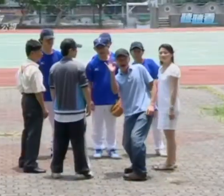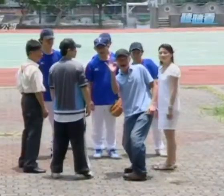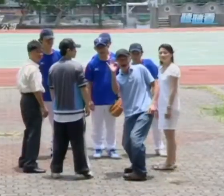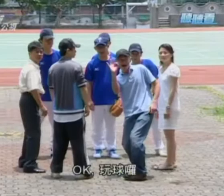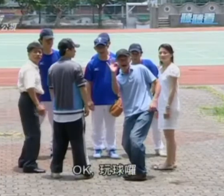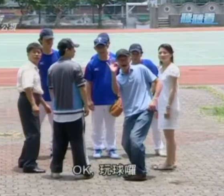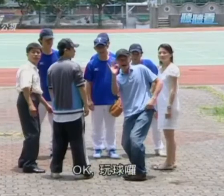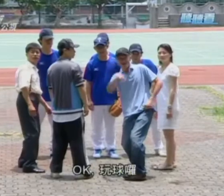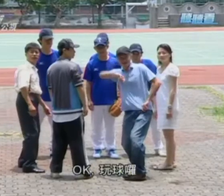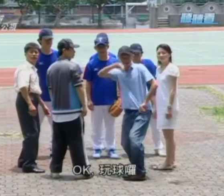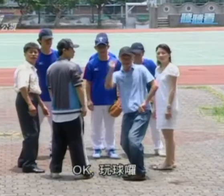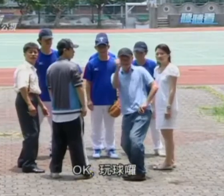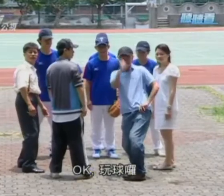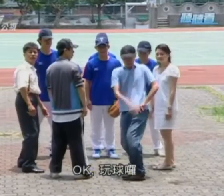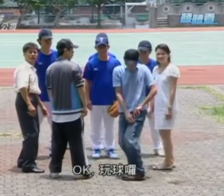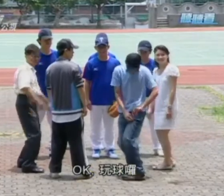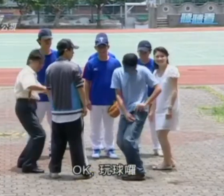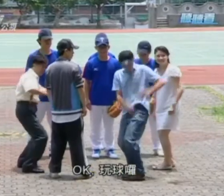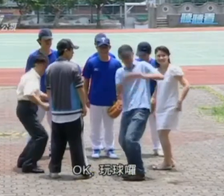OK，玩球喽！